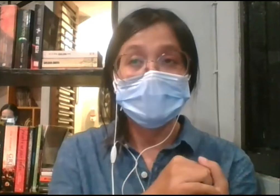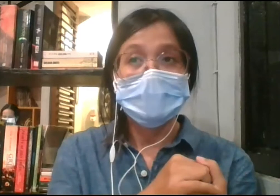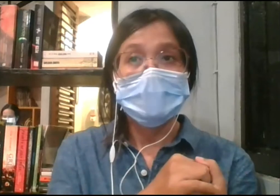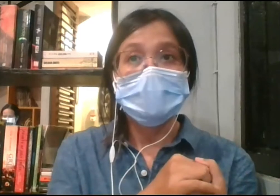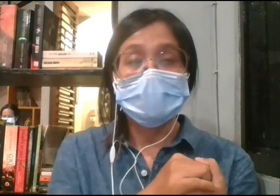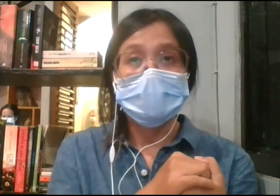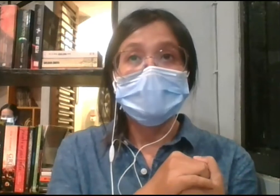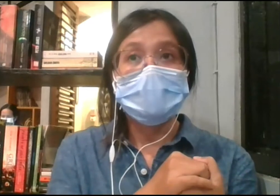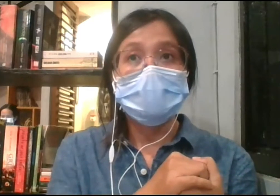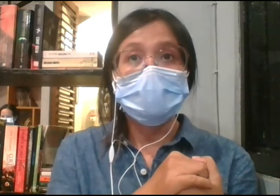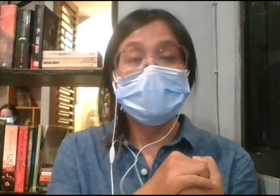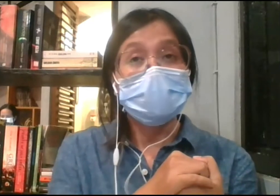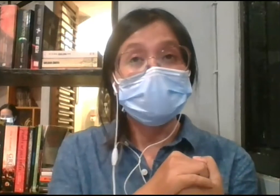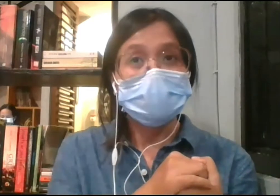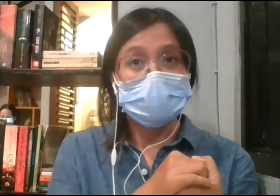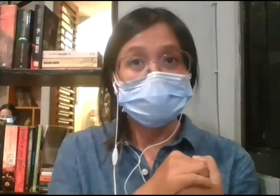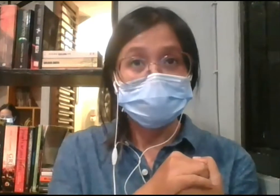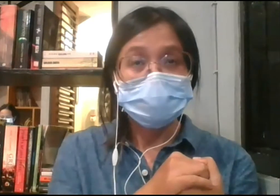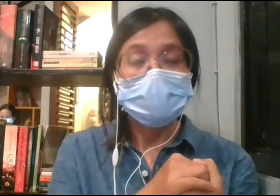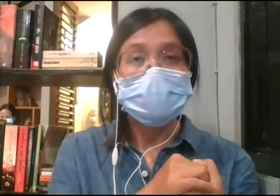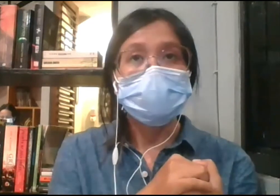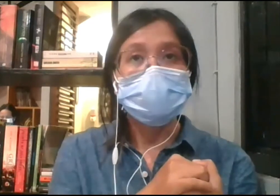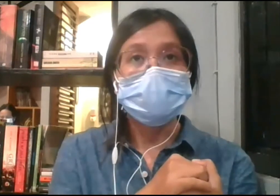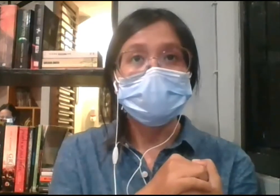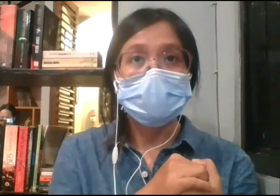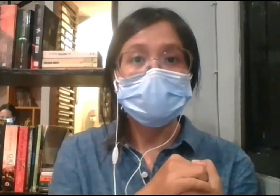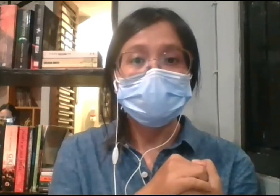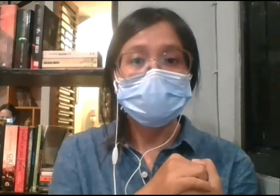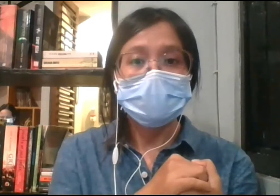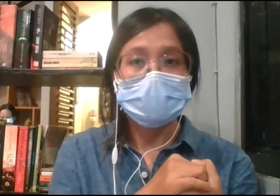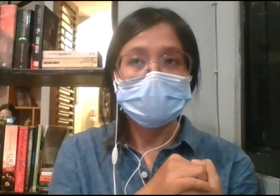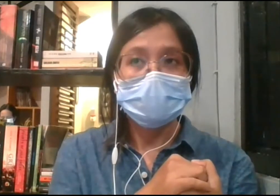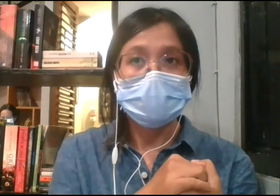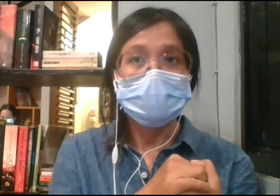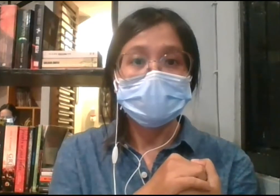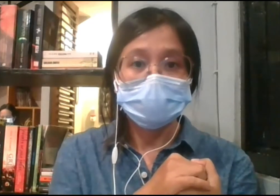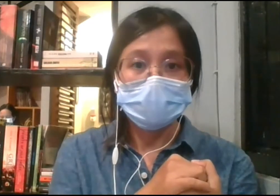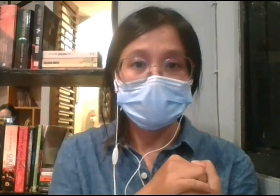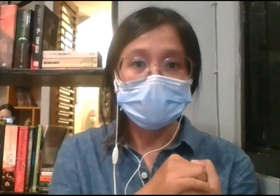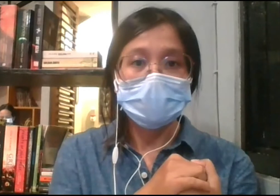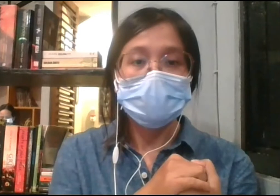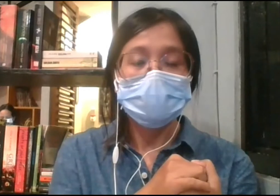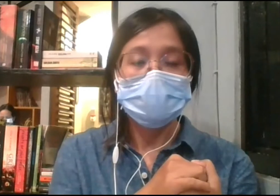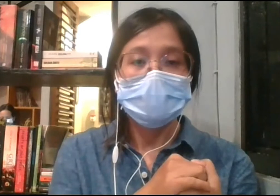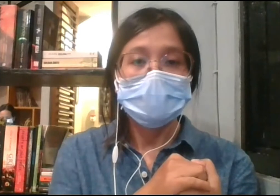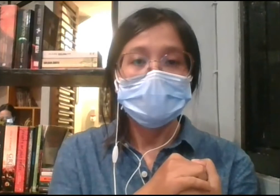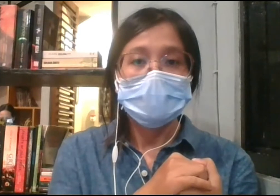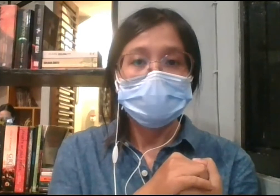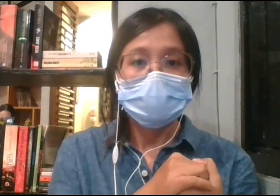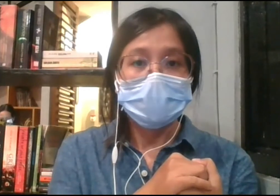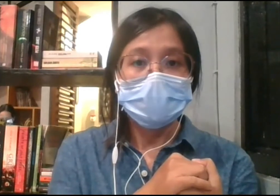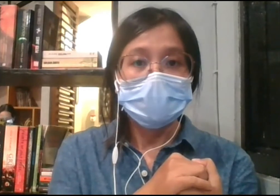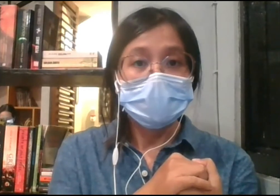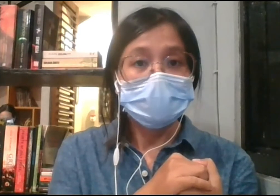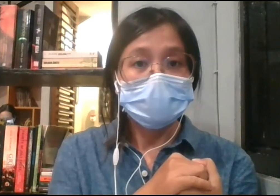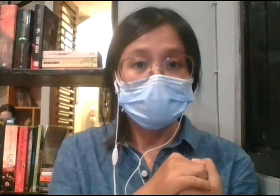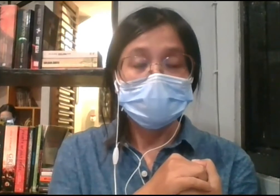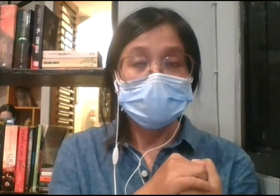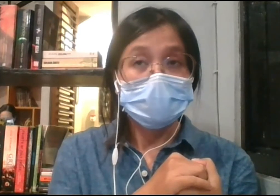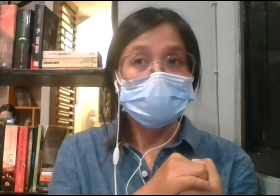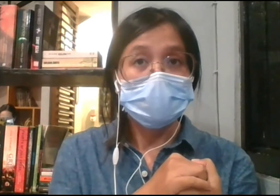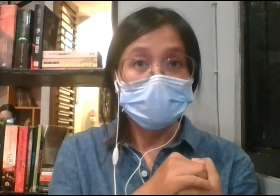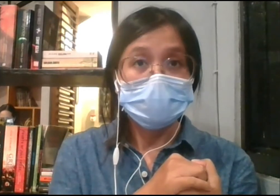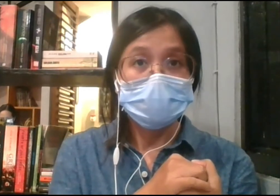gitu. Nah, kalau bahan kita cukup, saya kira itu akan membantu kita supaya nggak mandek di